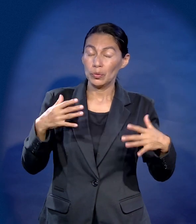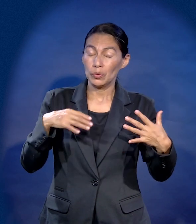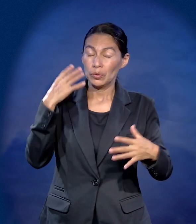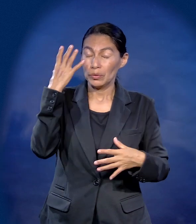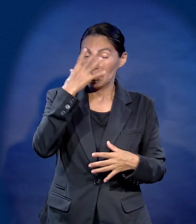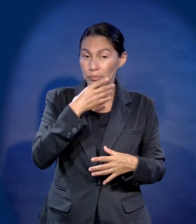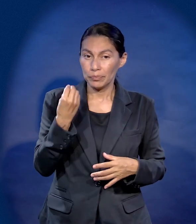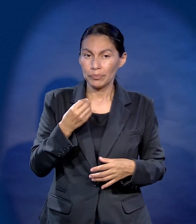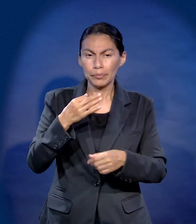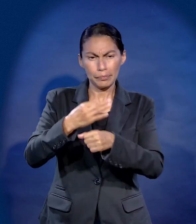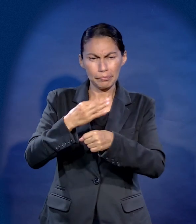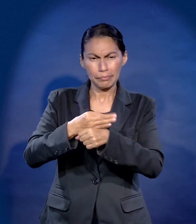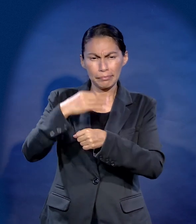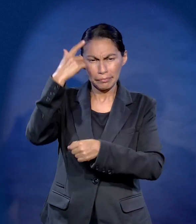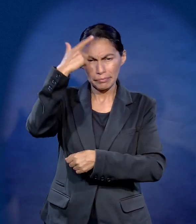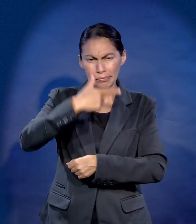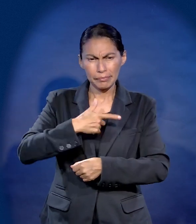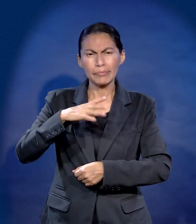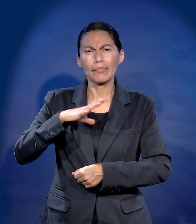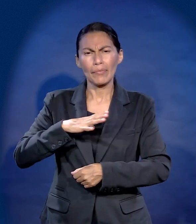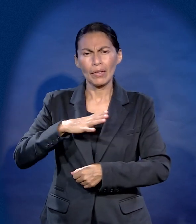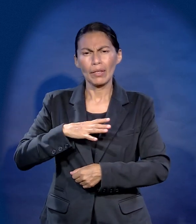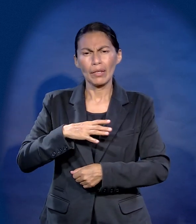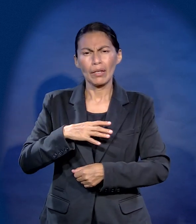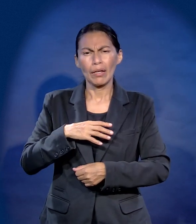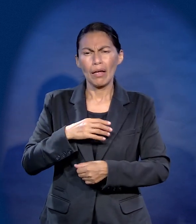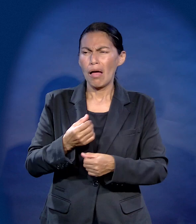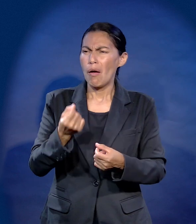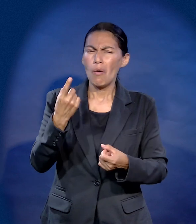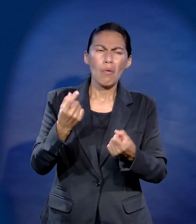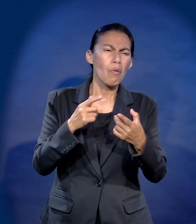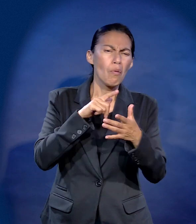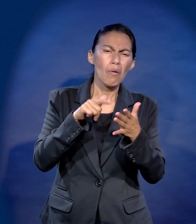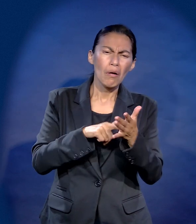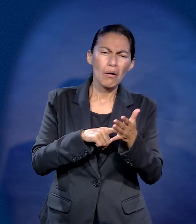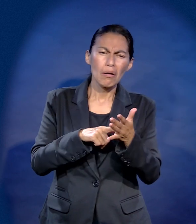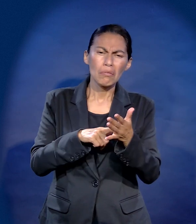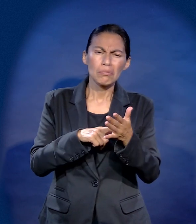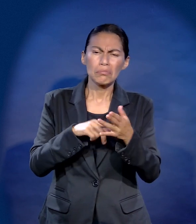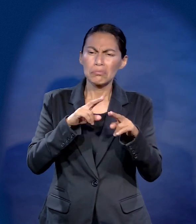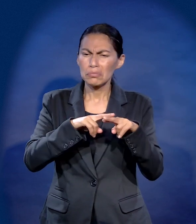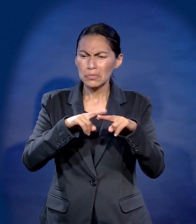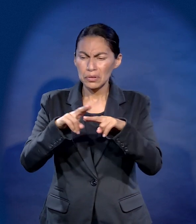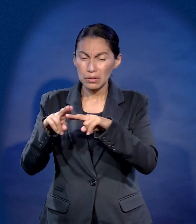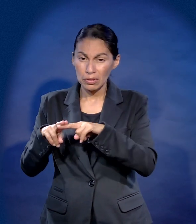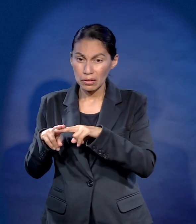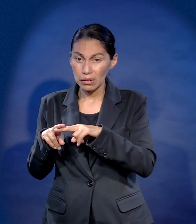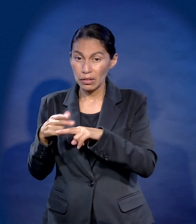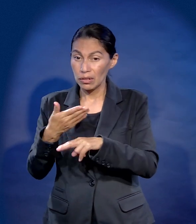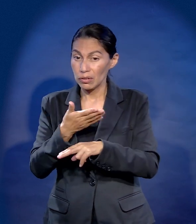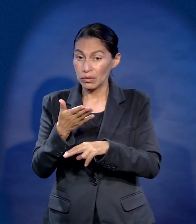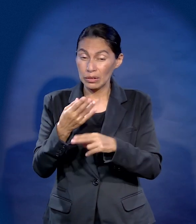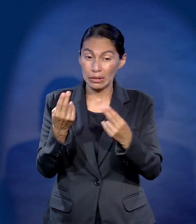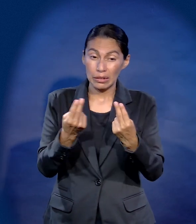me impactaron sus historias, tendremos bautismos, pero esta noche hay más personas aquí reunidas, en los balcones, en algún